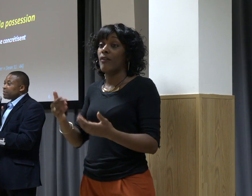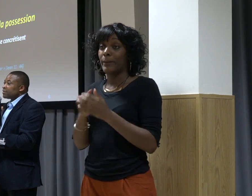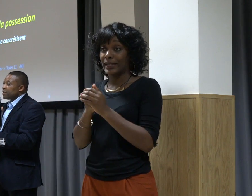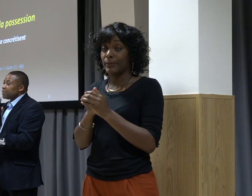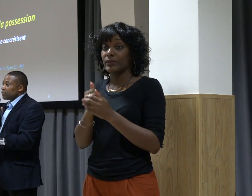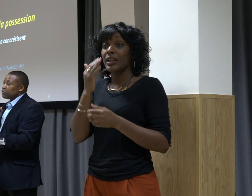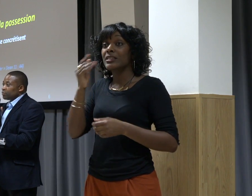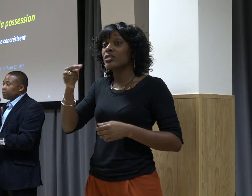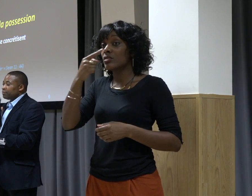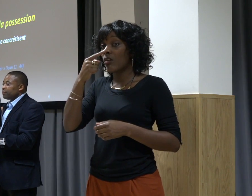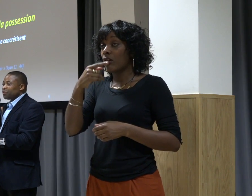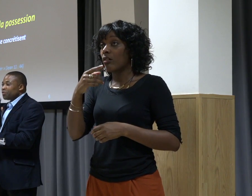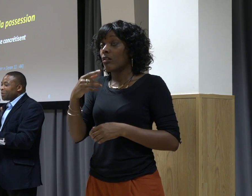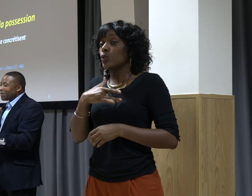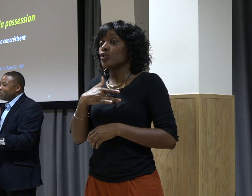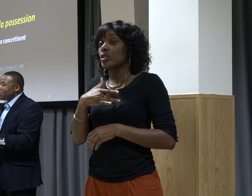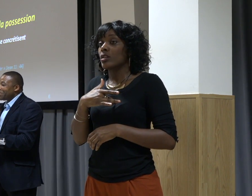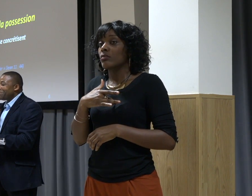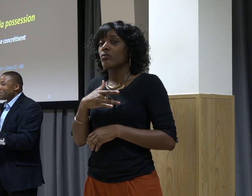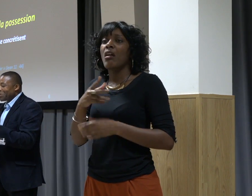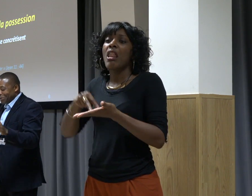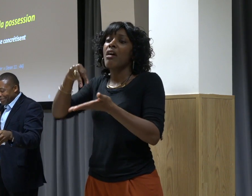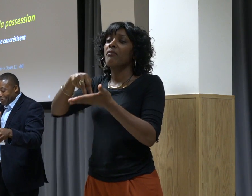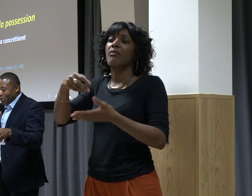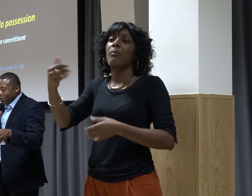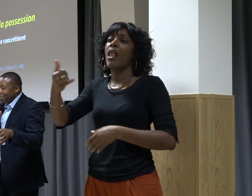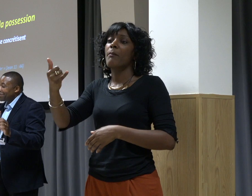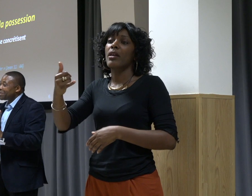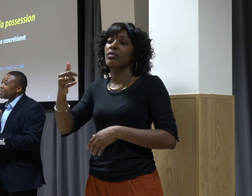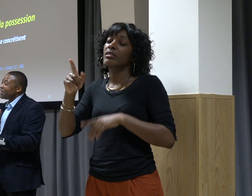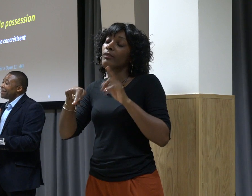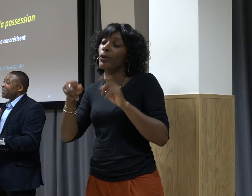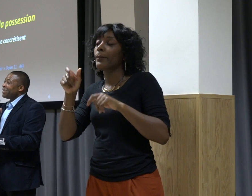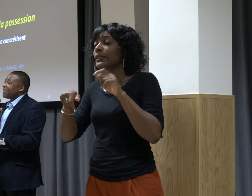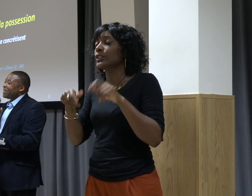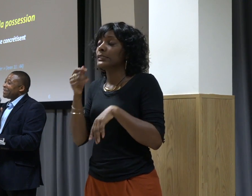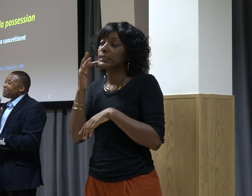vous êtes dans cette situation, je ne vous demande pas de le lever parce que je sais que parfois c'est difficile.